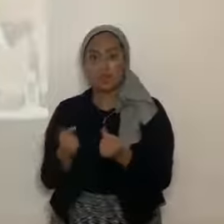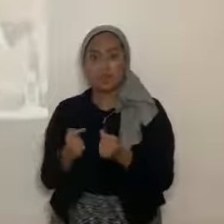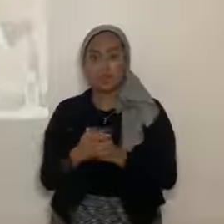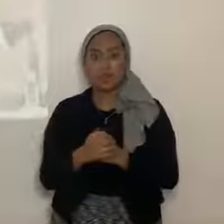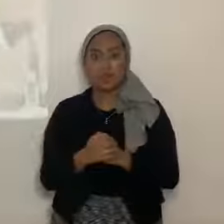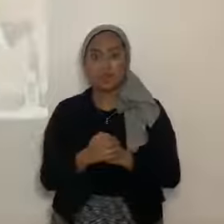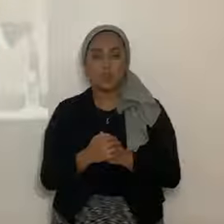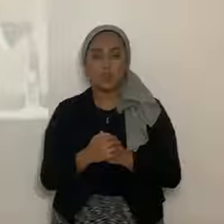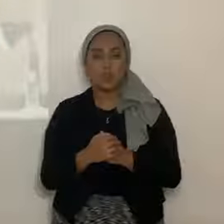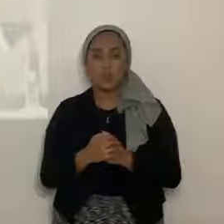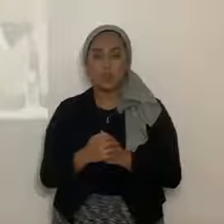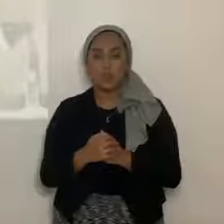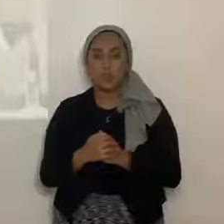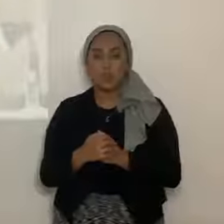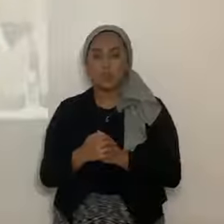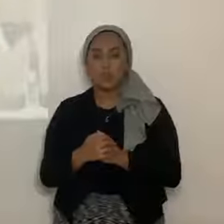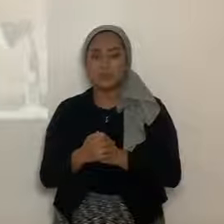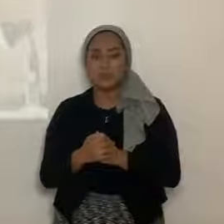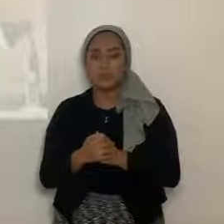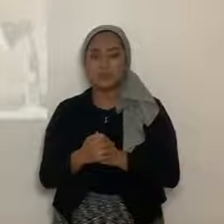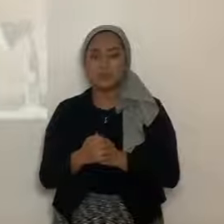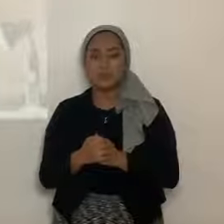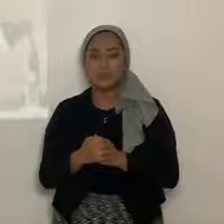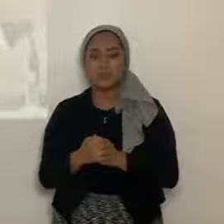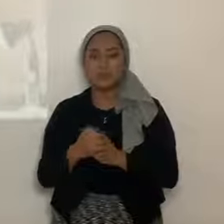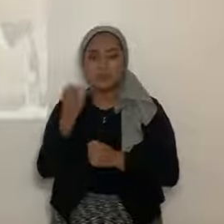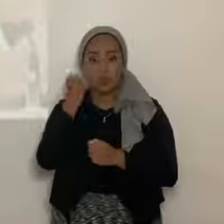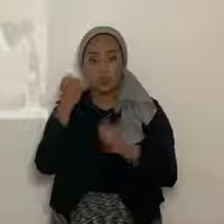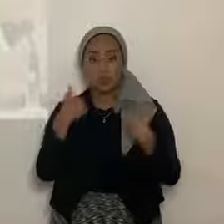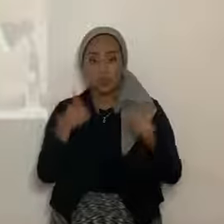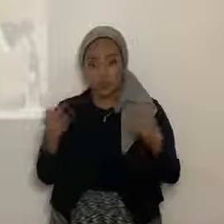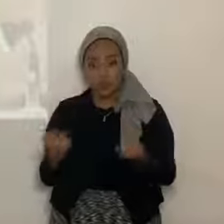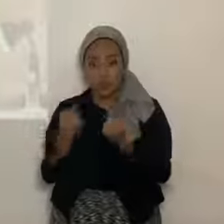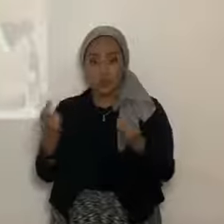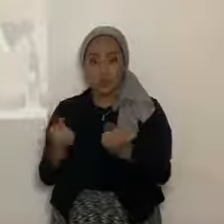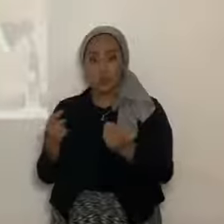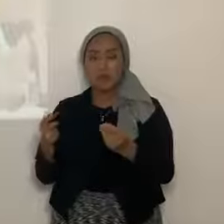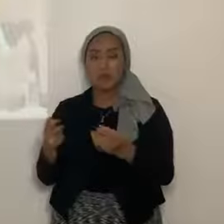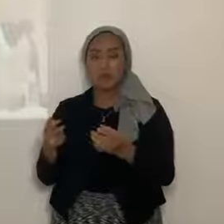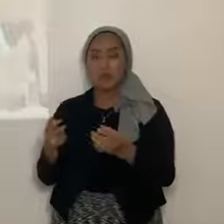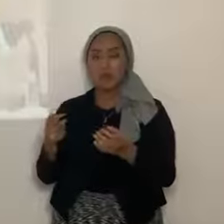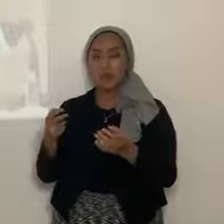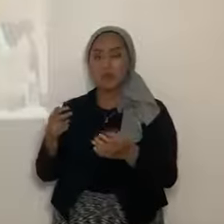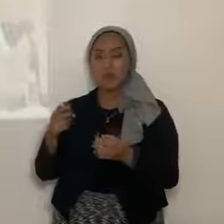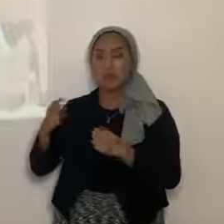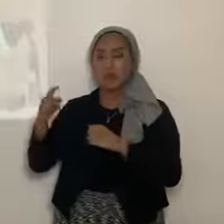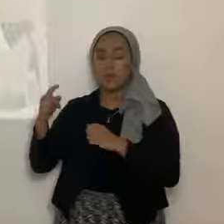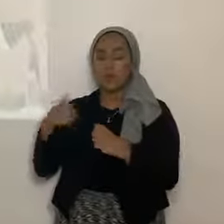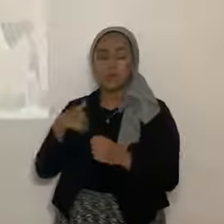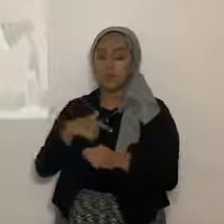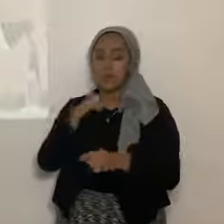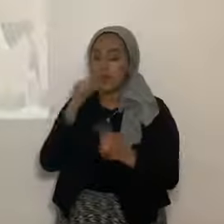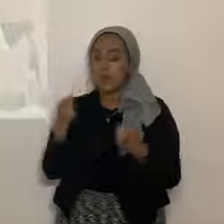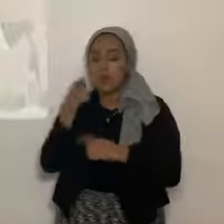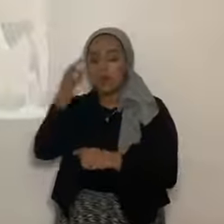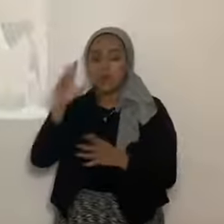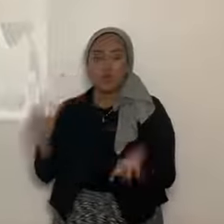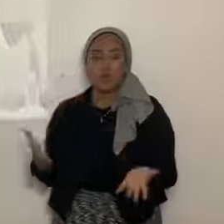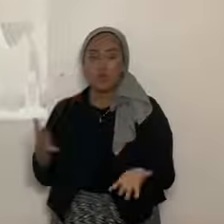Pablo, si hubo pecado ahí abunda la gracia, pero no por eso vamos a pecar, ¿verdad? Porque nada más es una vez el